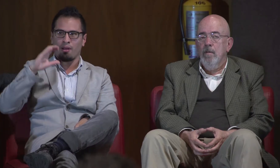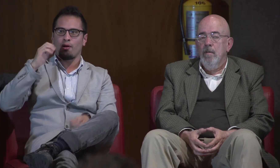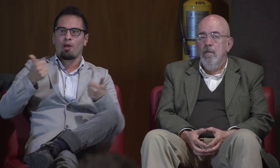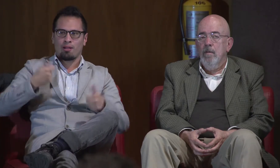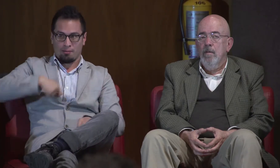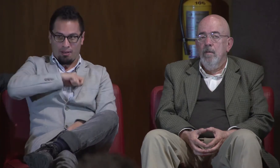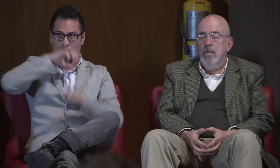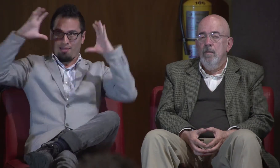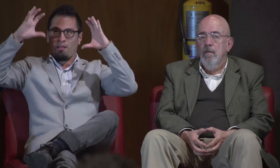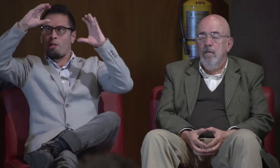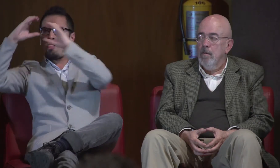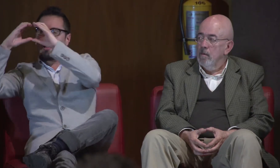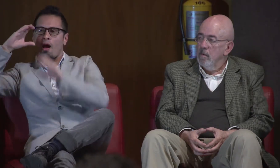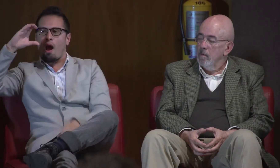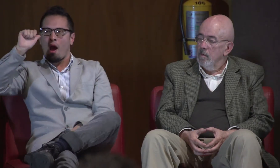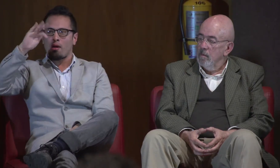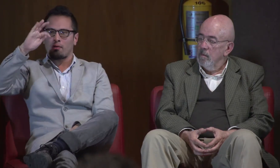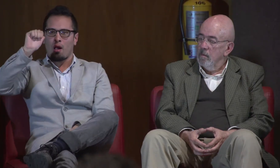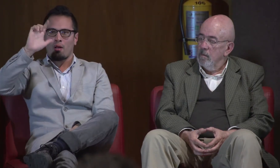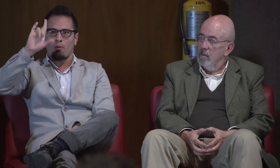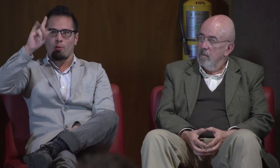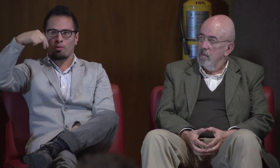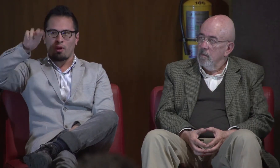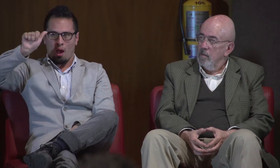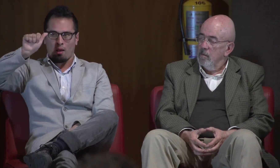noticia de un país